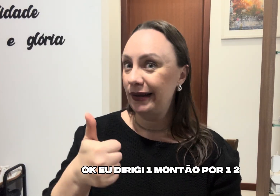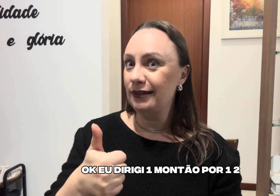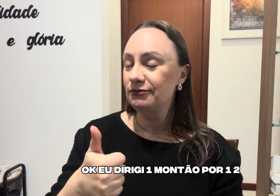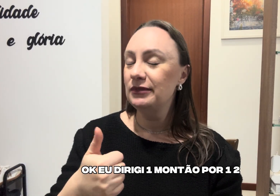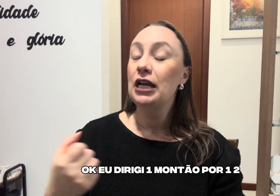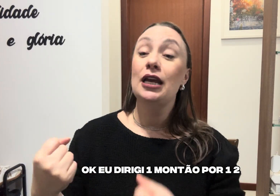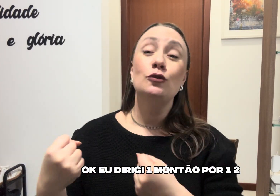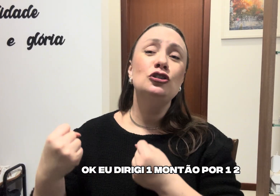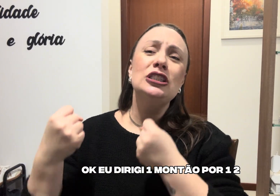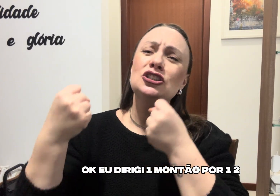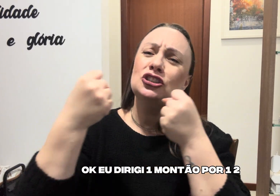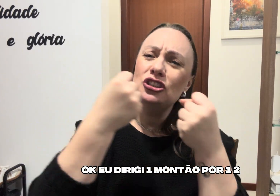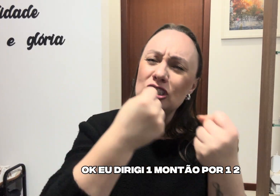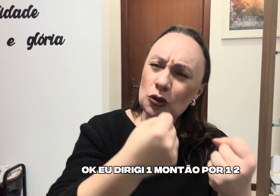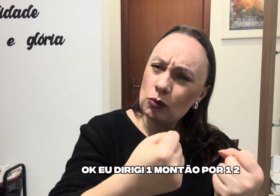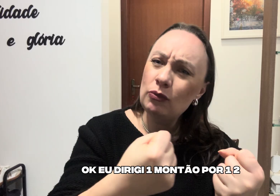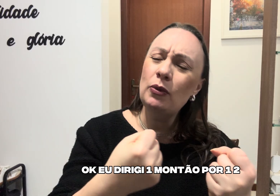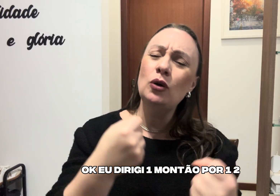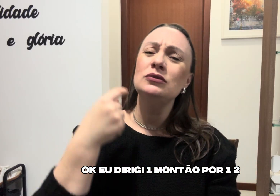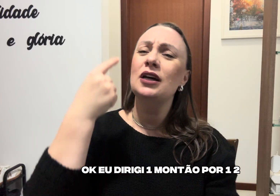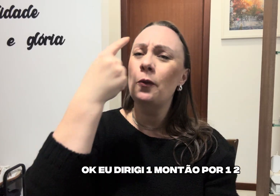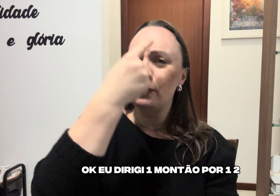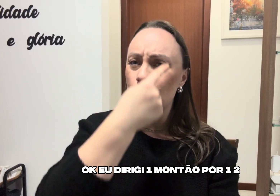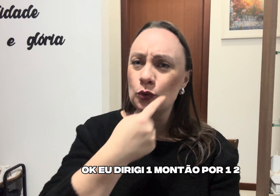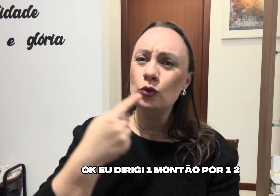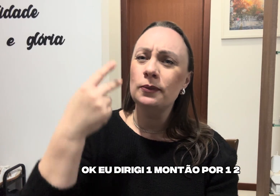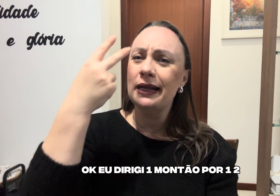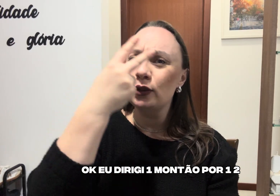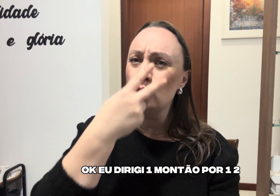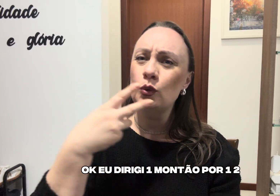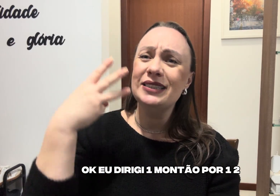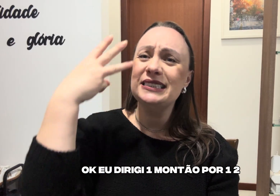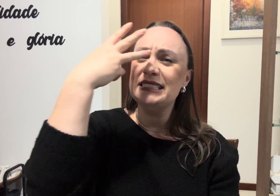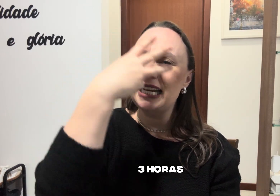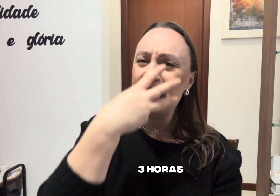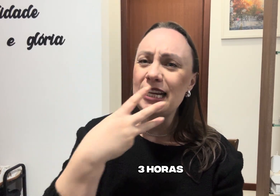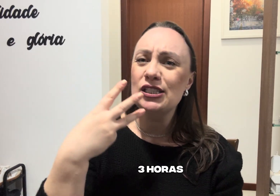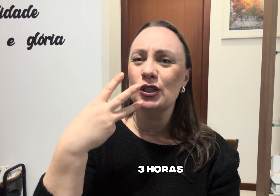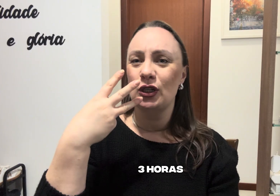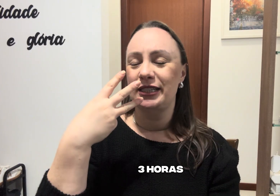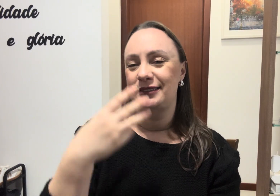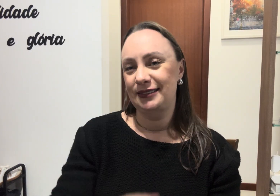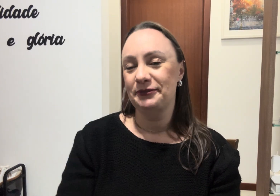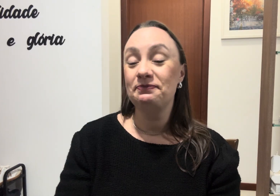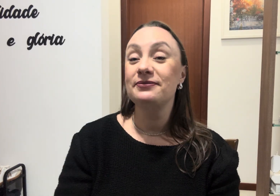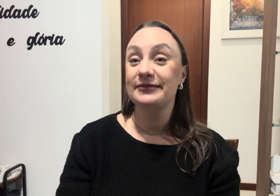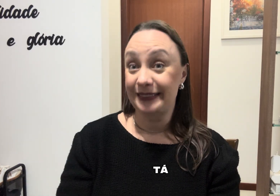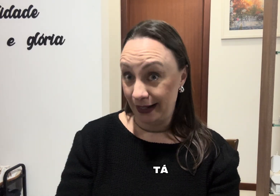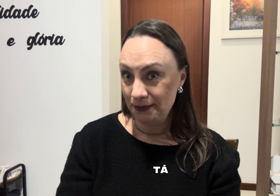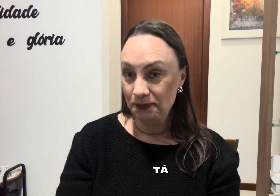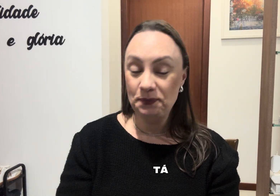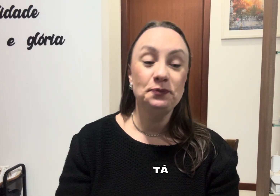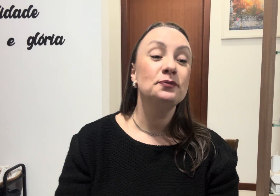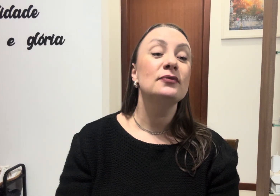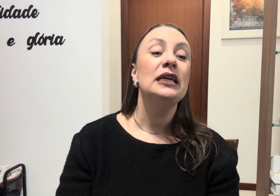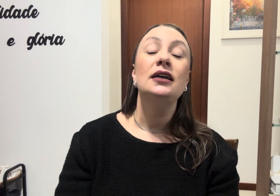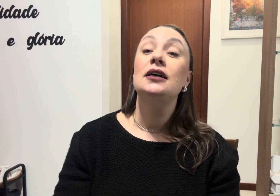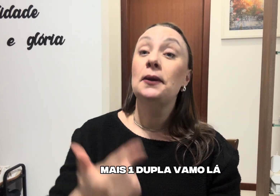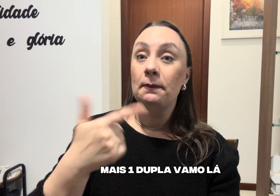Ok? Eu dirigi um montão por 1, 2, 3 horas, tá? Mais